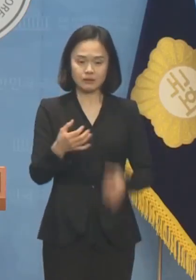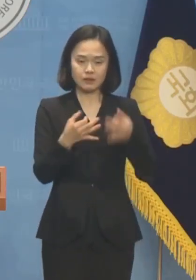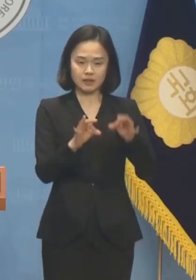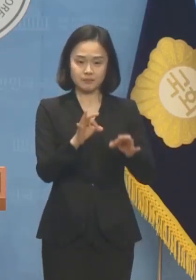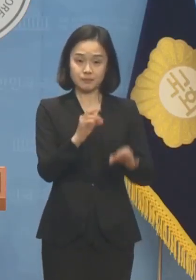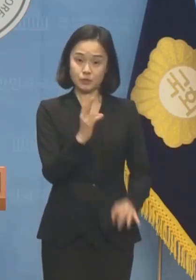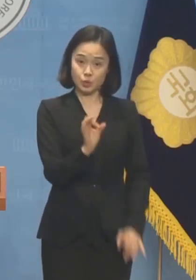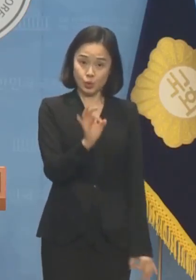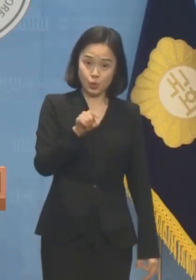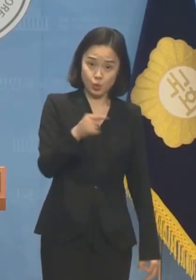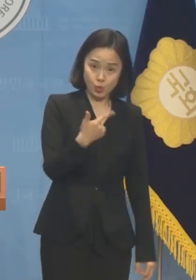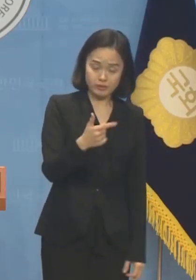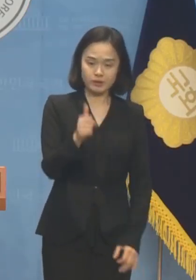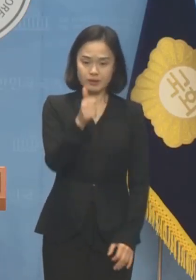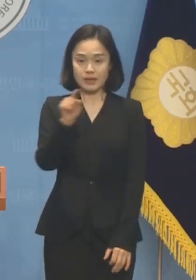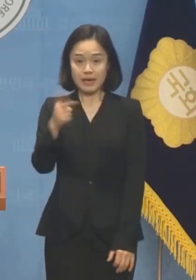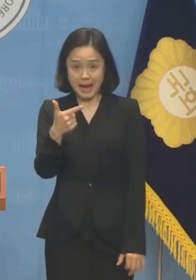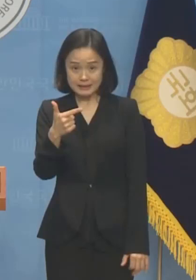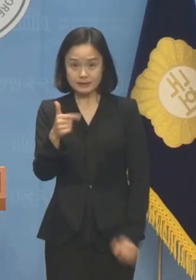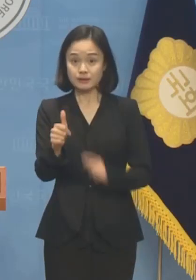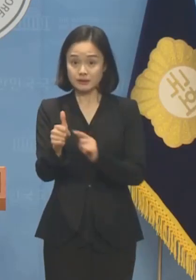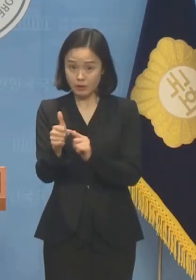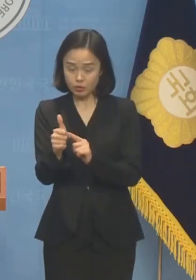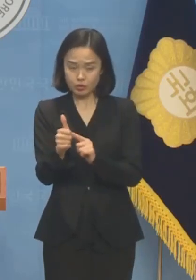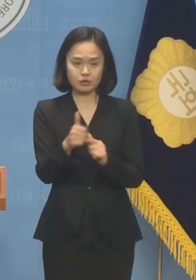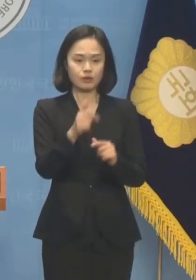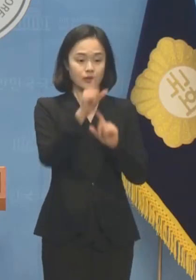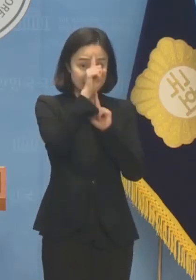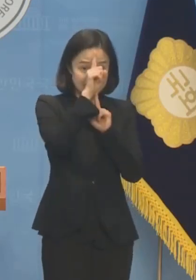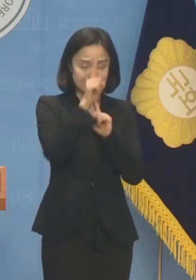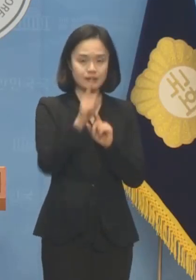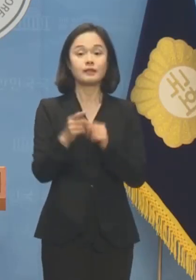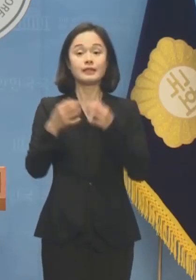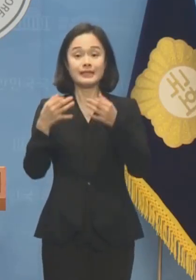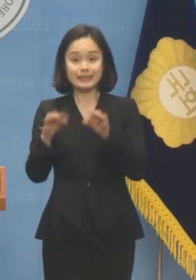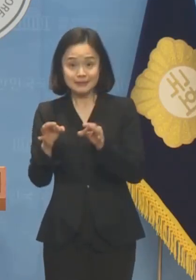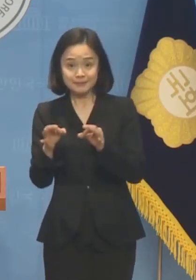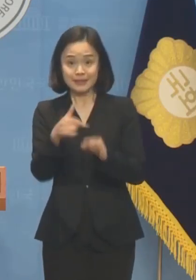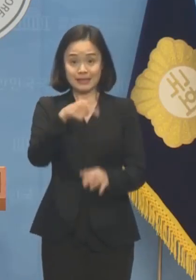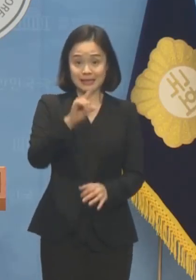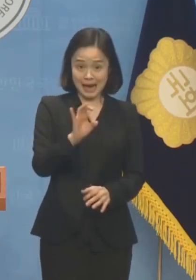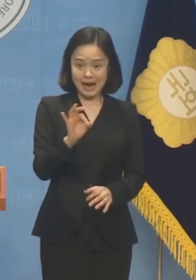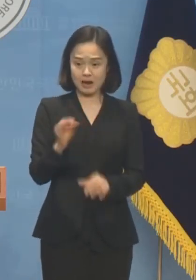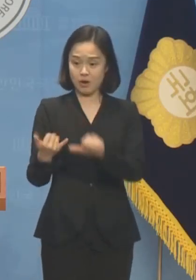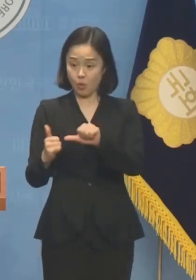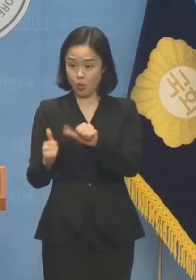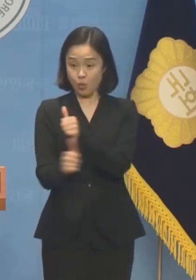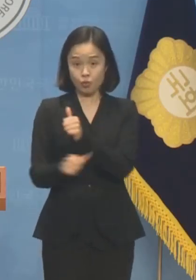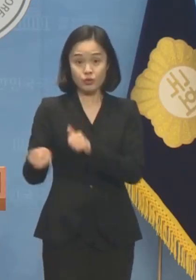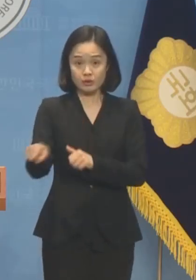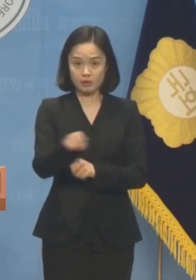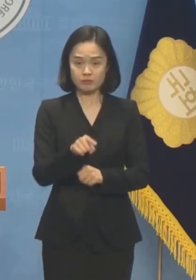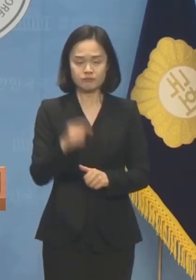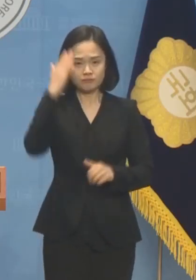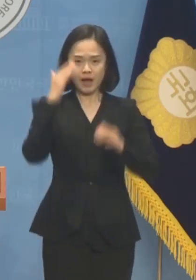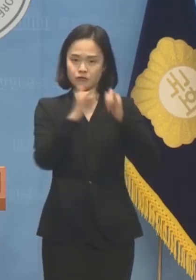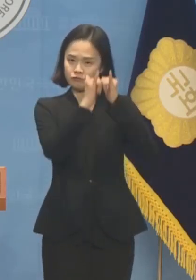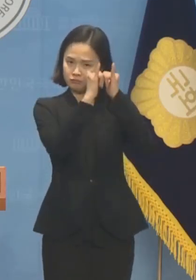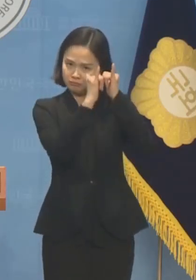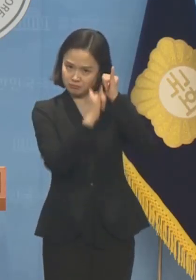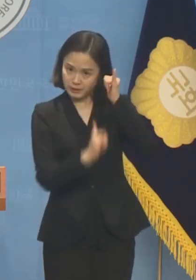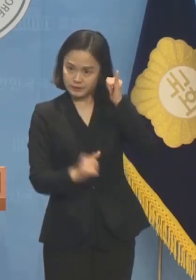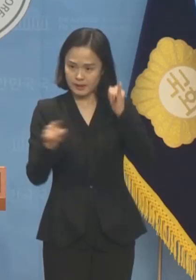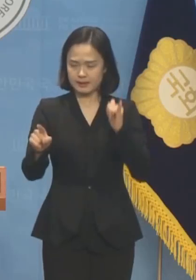한석훈, 김종민, 이한별, 강정혜 위원은 대한민국 민주주의의 숭고한 역사 가운데